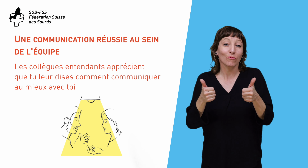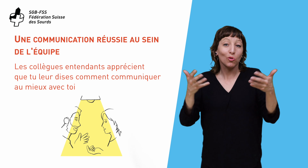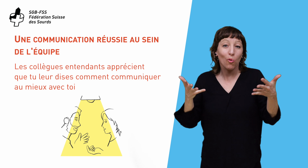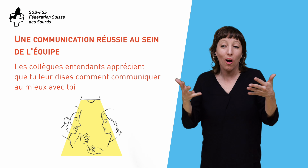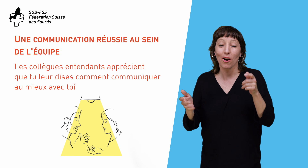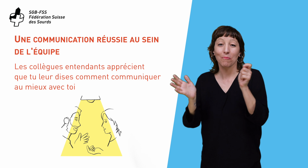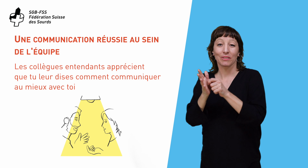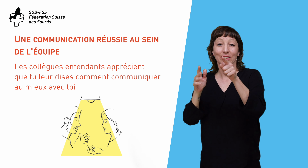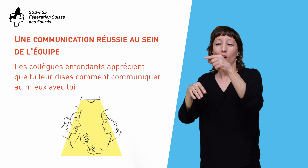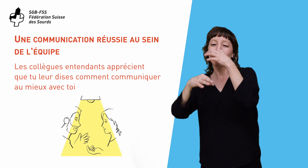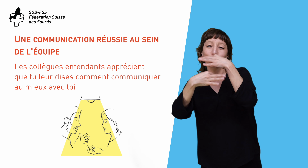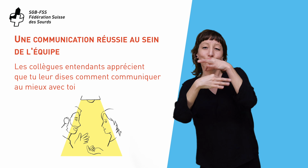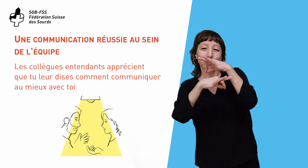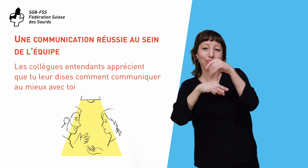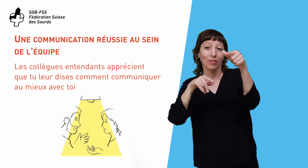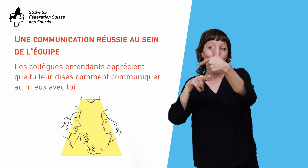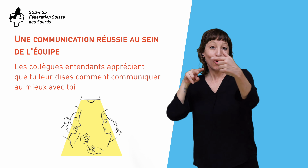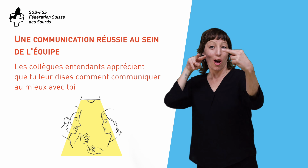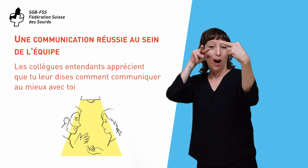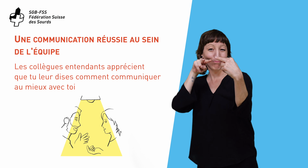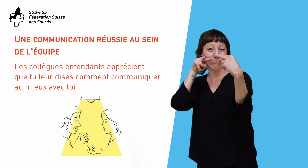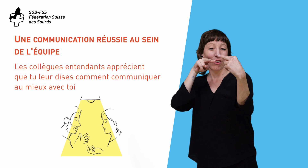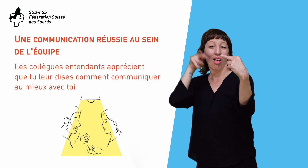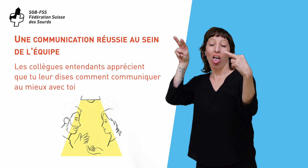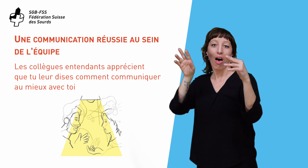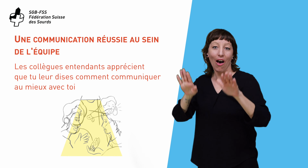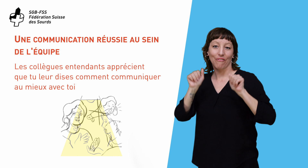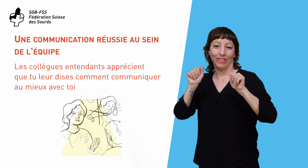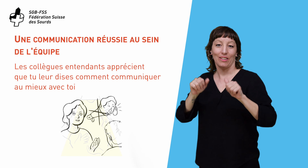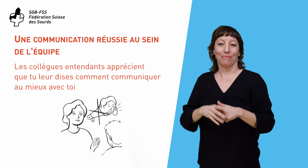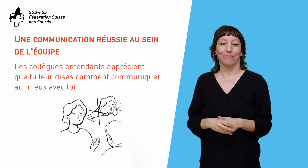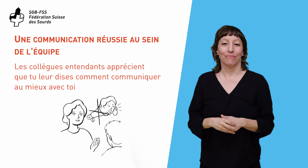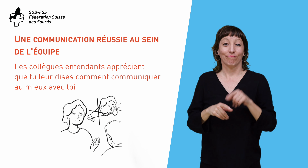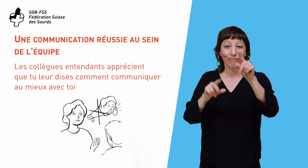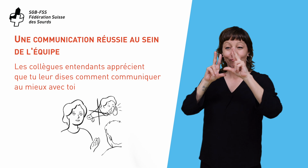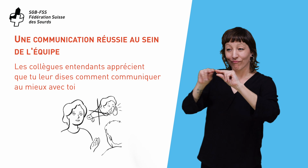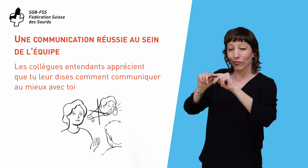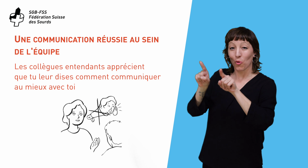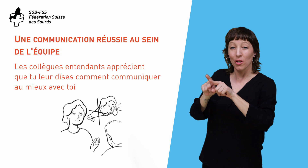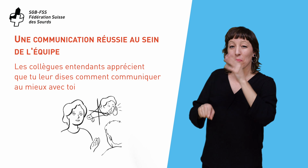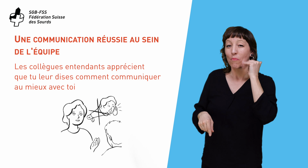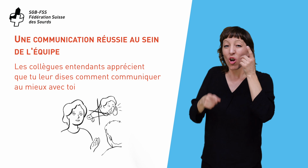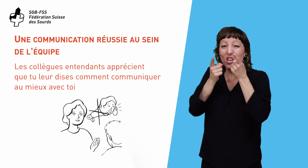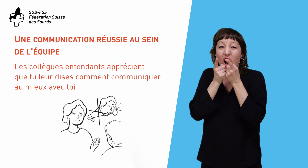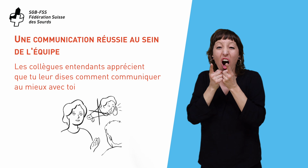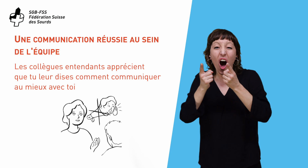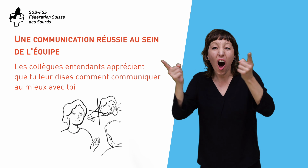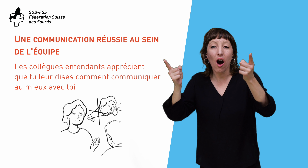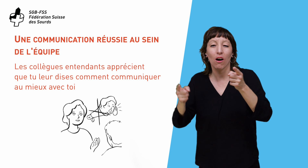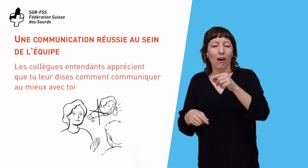qu'ils ne détournent pas le regard lorsqu'ils parlent. Fais-leur comprendre qu'ils n'ont pas besoin de crier et qu'ils peuvent te